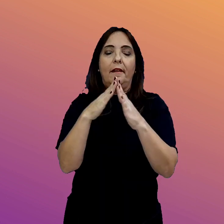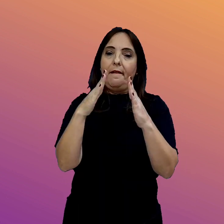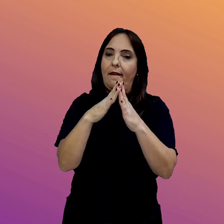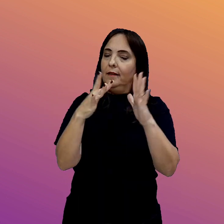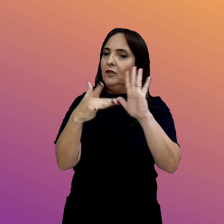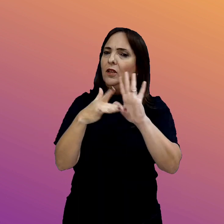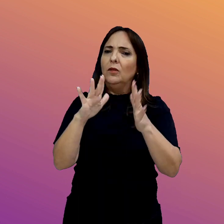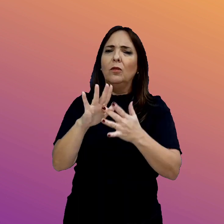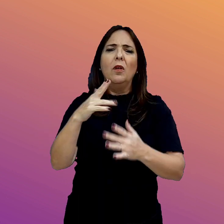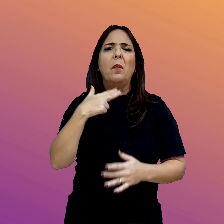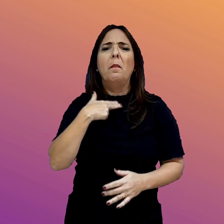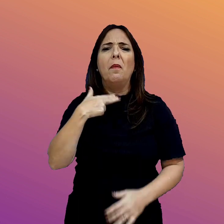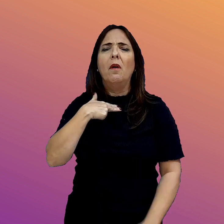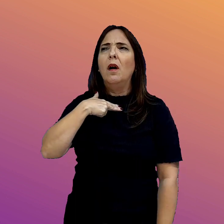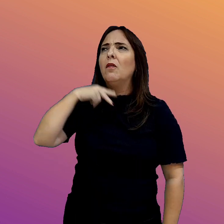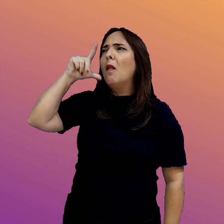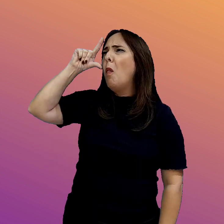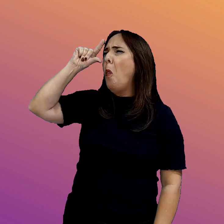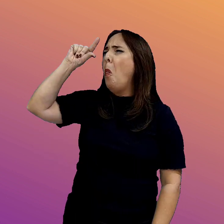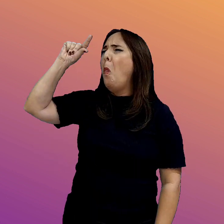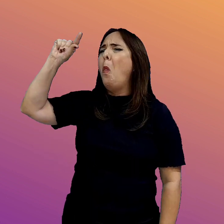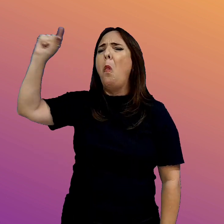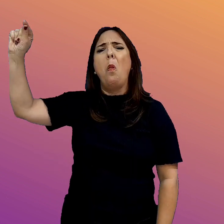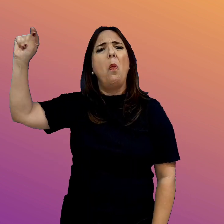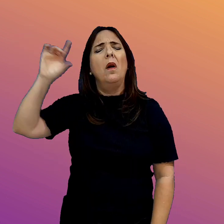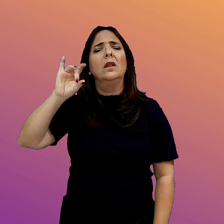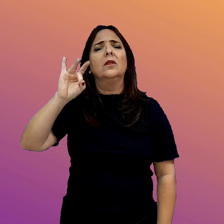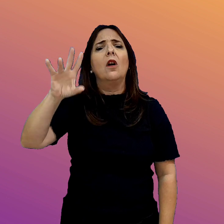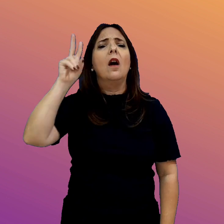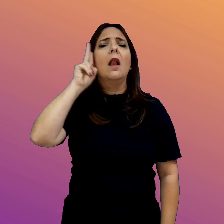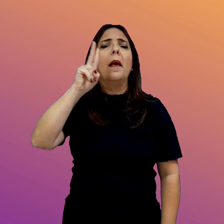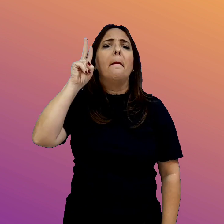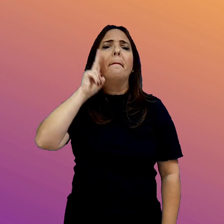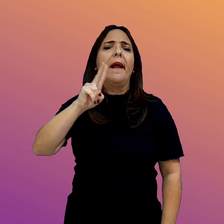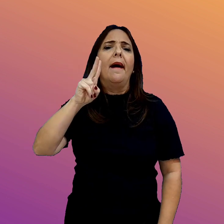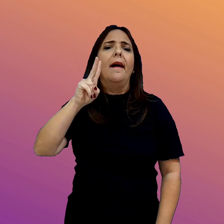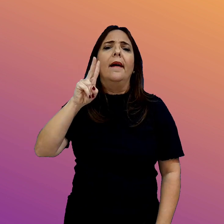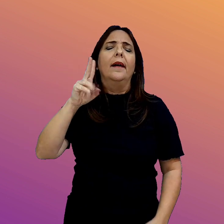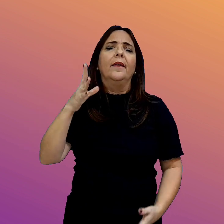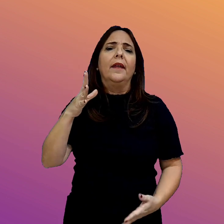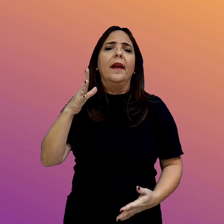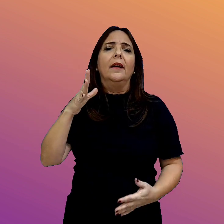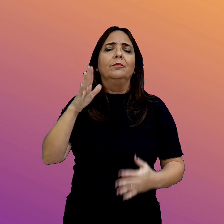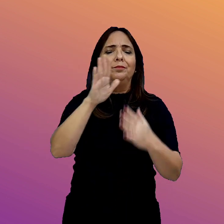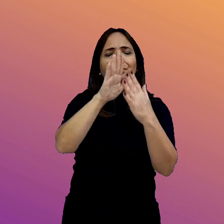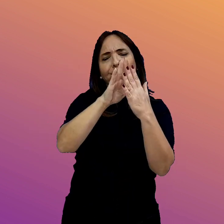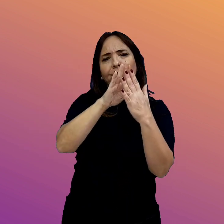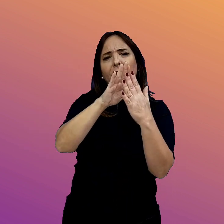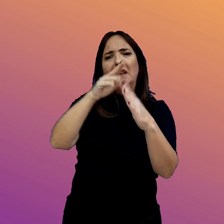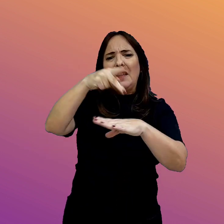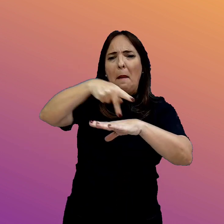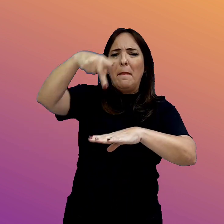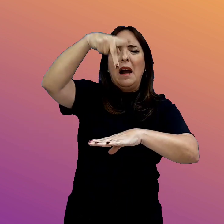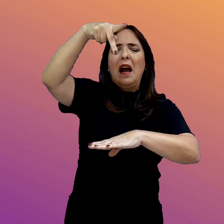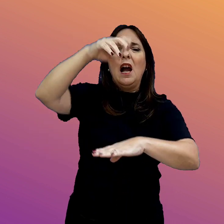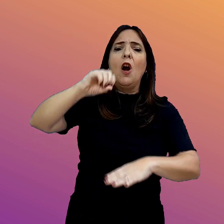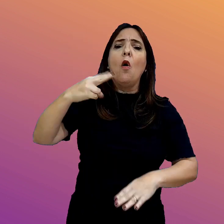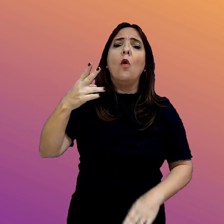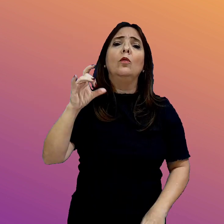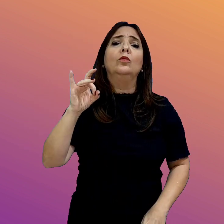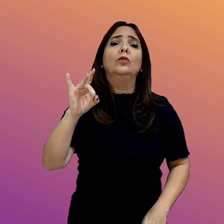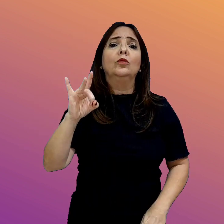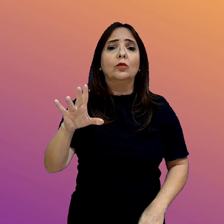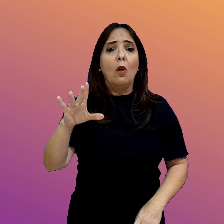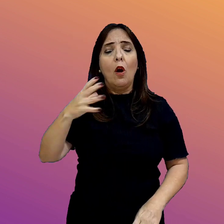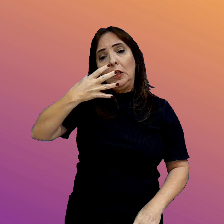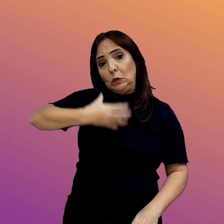só lembrada na Páscoa ou lá no Natal. Ele tem que ser figura presente, constante, sentar à